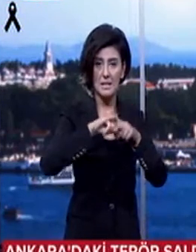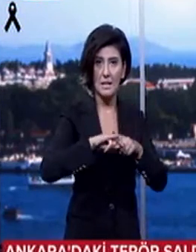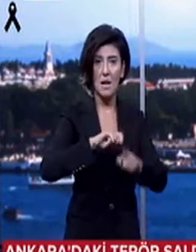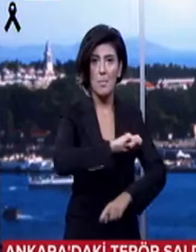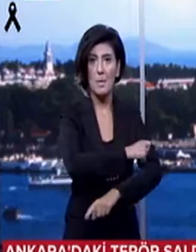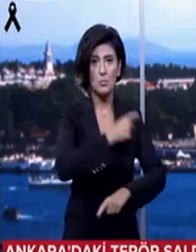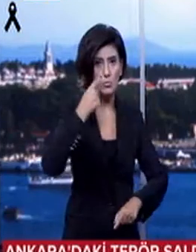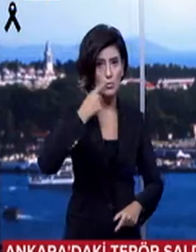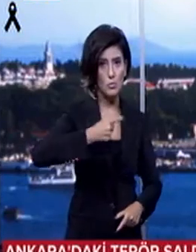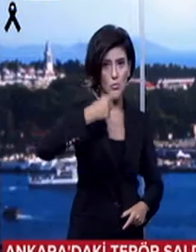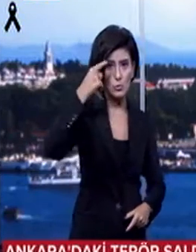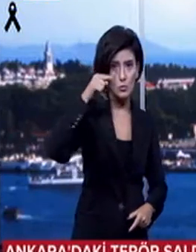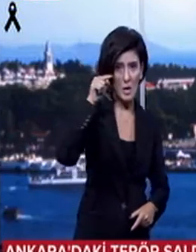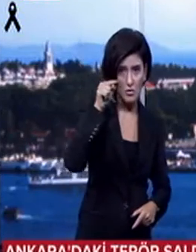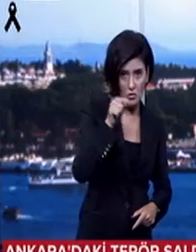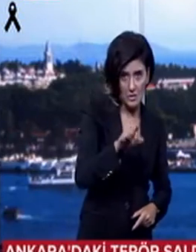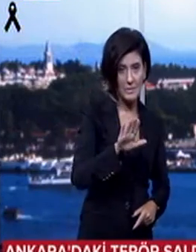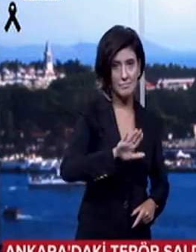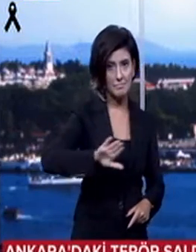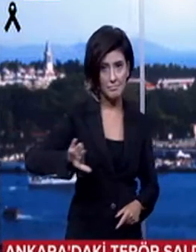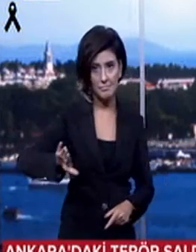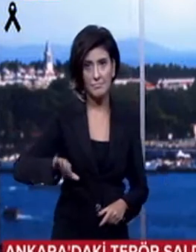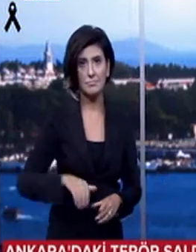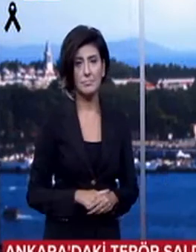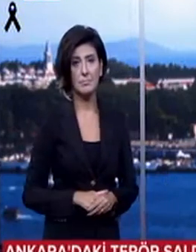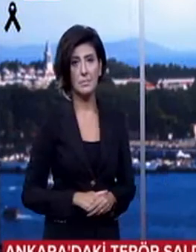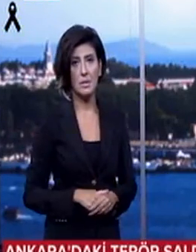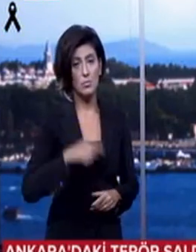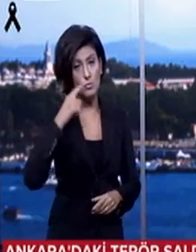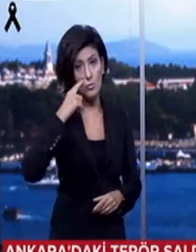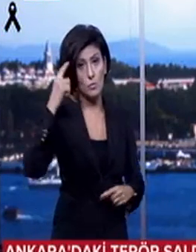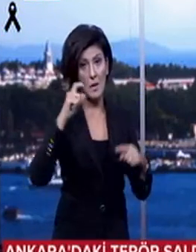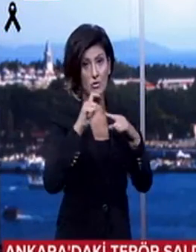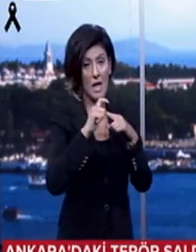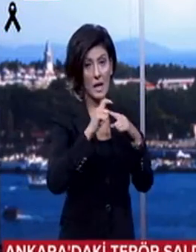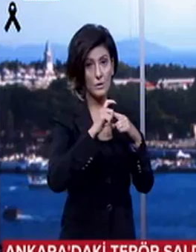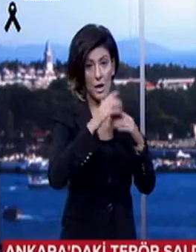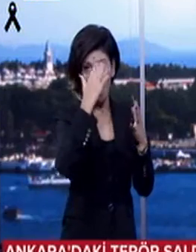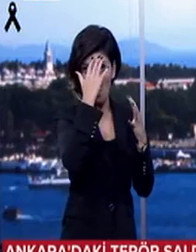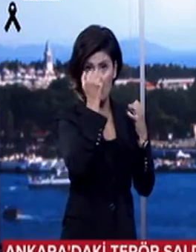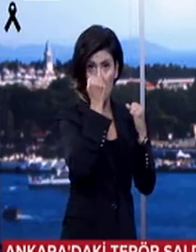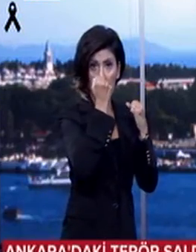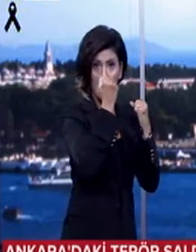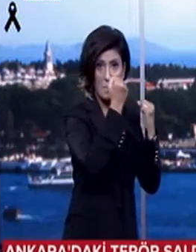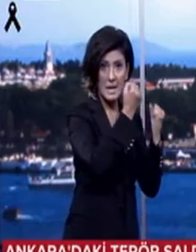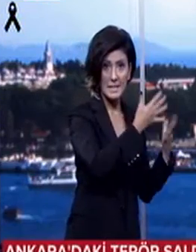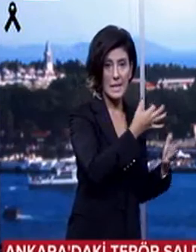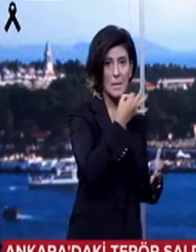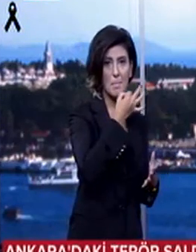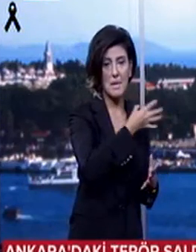ve Almanya Cumhurbaşkanı Joachim Gauck, Cumhurbaşkanı Recep Tayyip Erdoğan'a başsağlığı